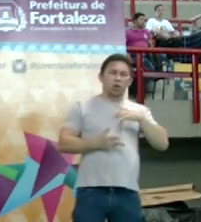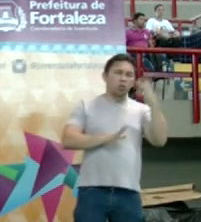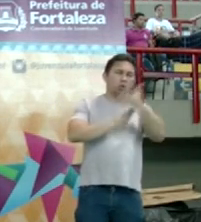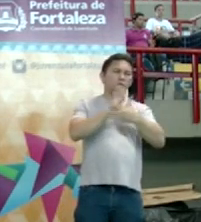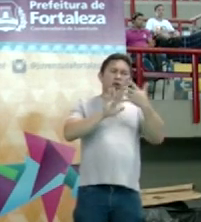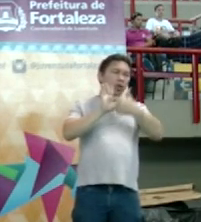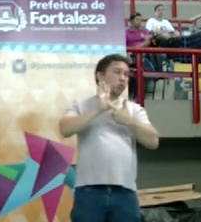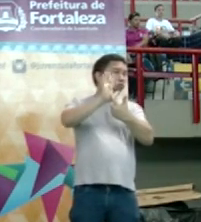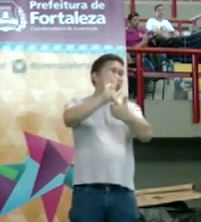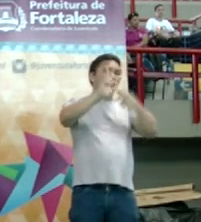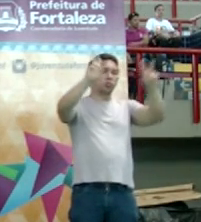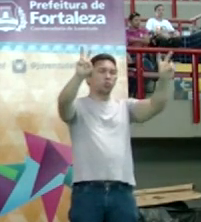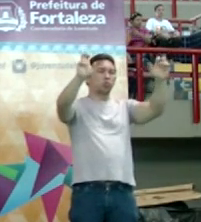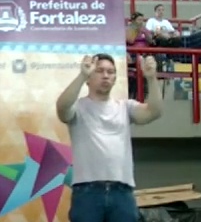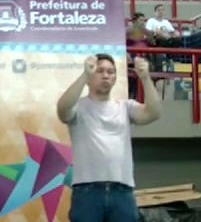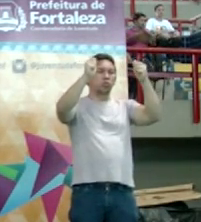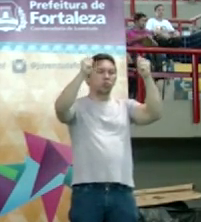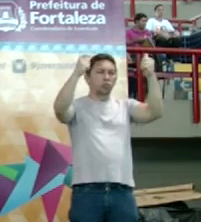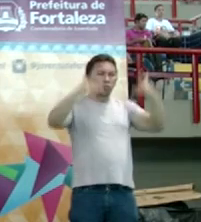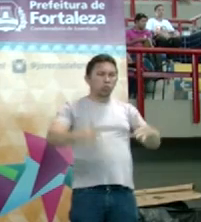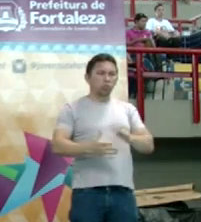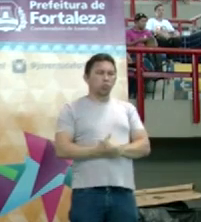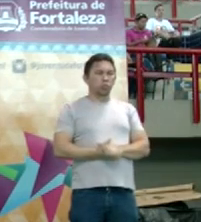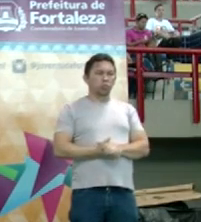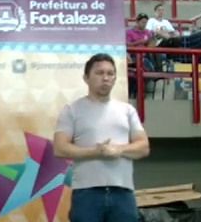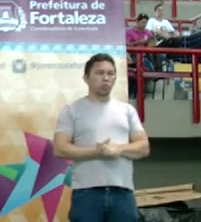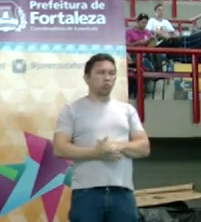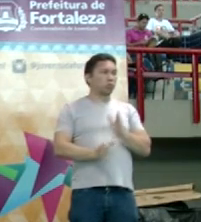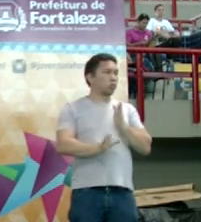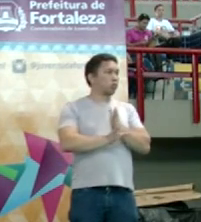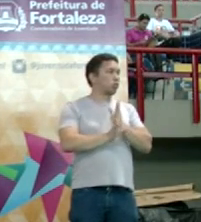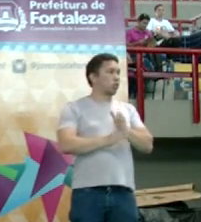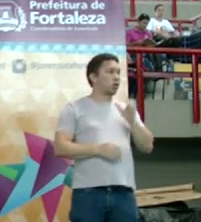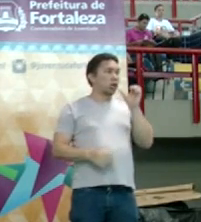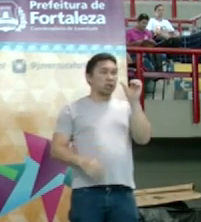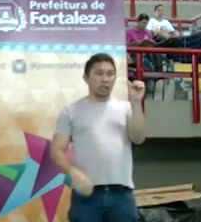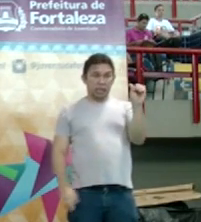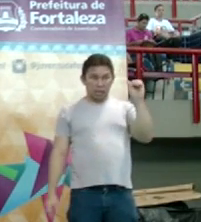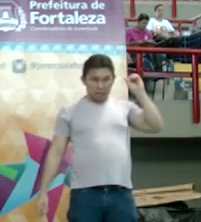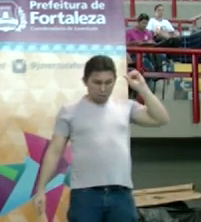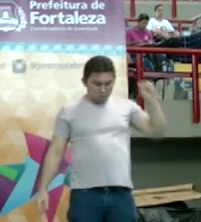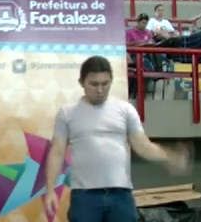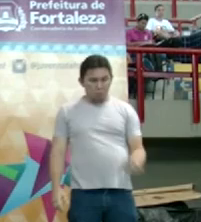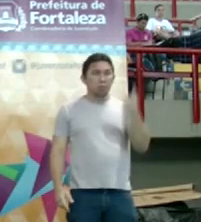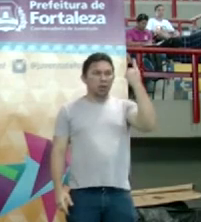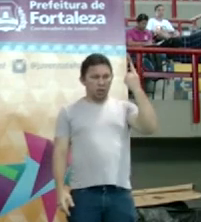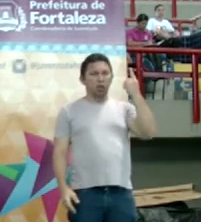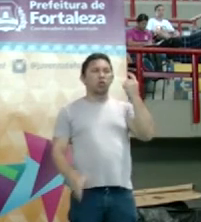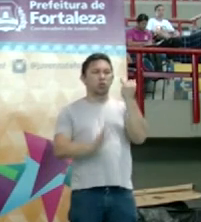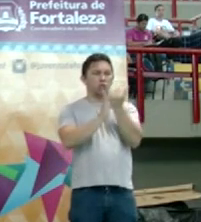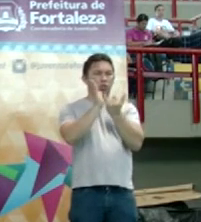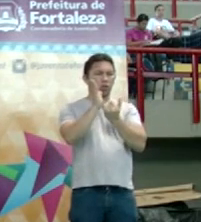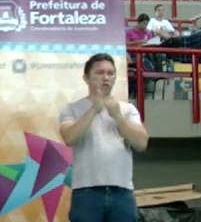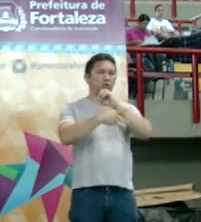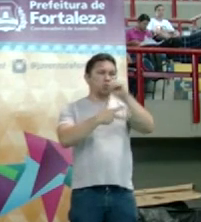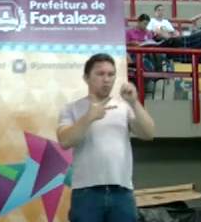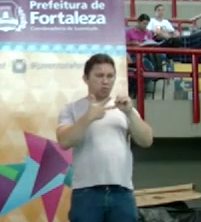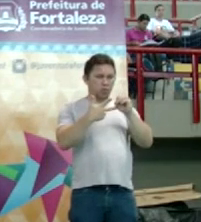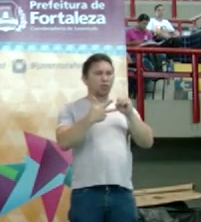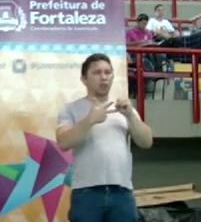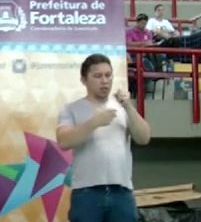esse modelo. Os 6 milhões de alunos que farão o Enem nesse ano, edição de